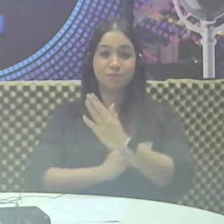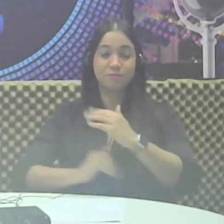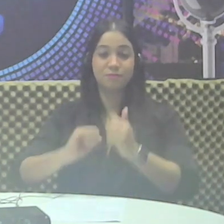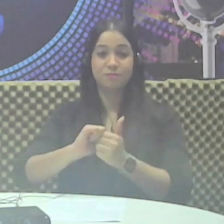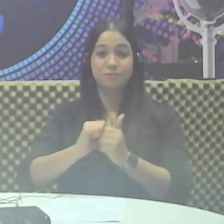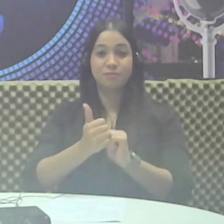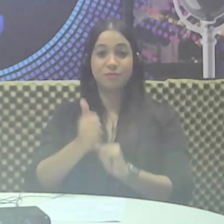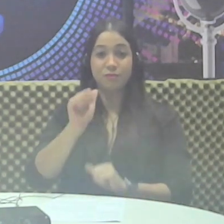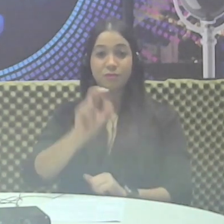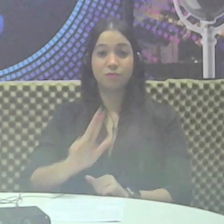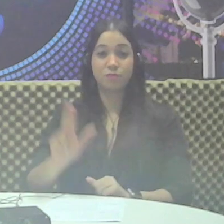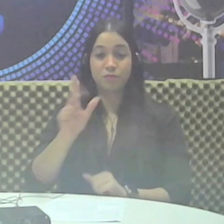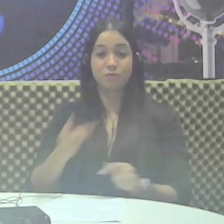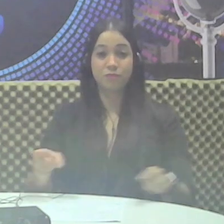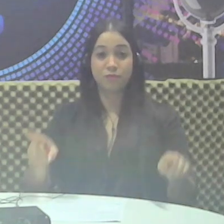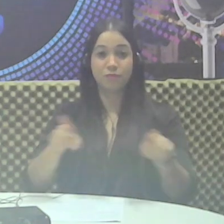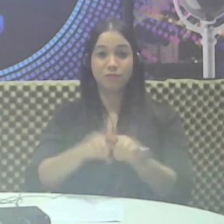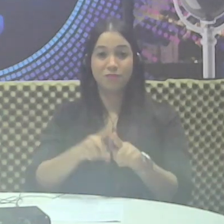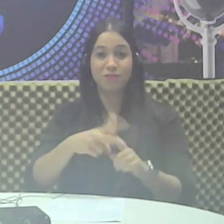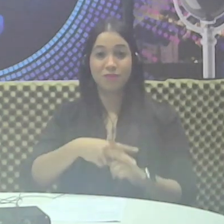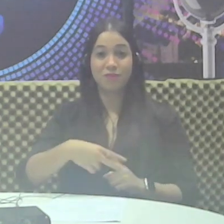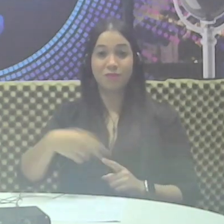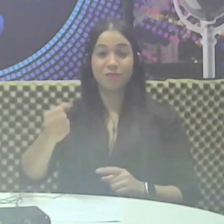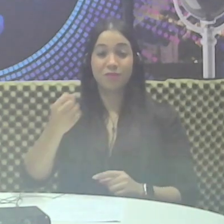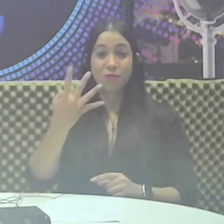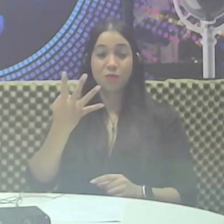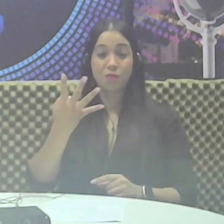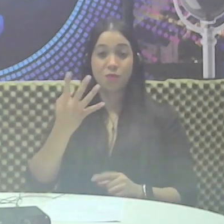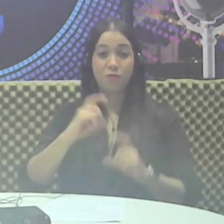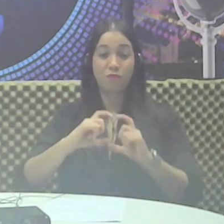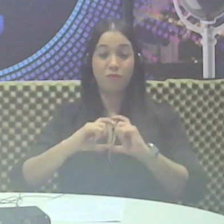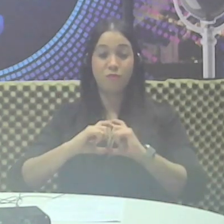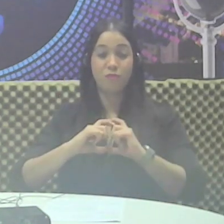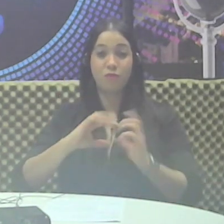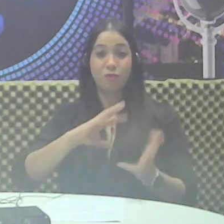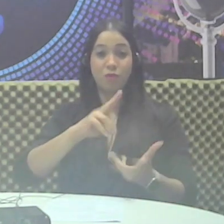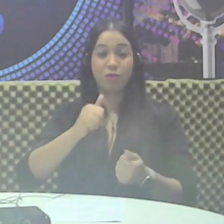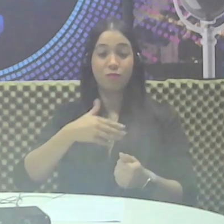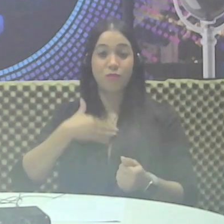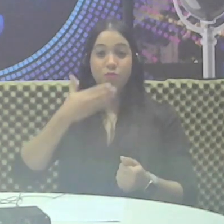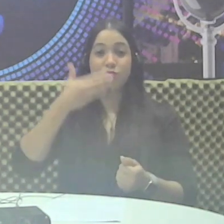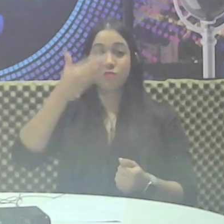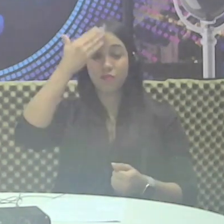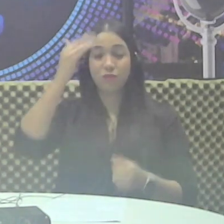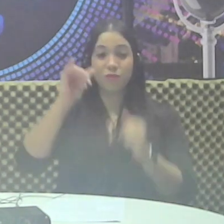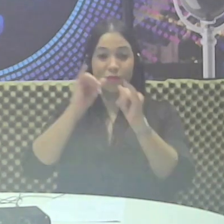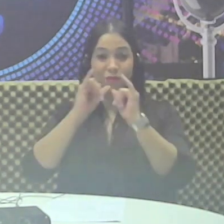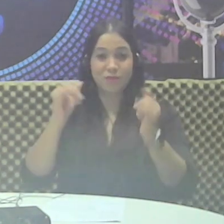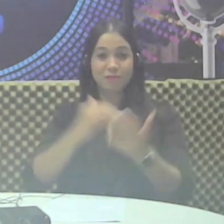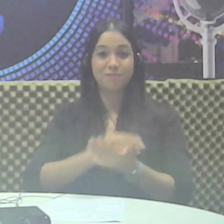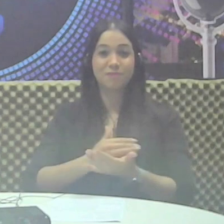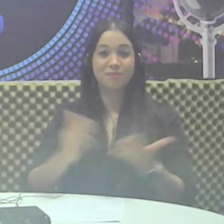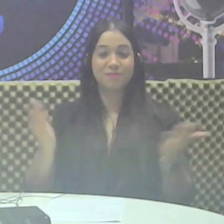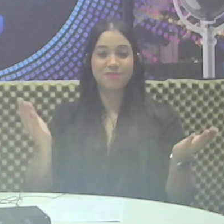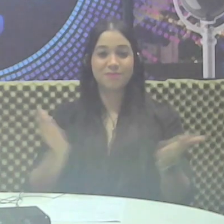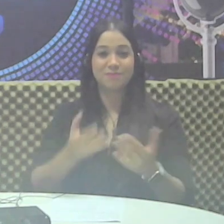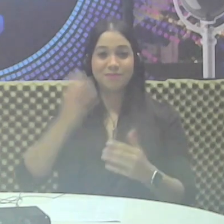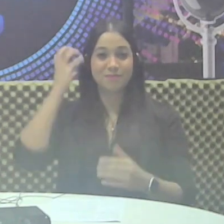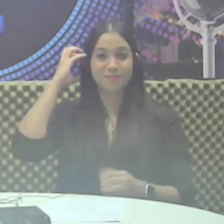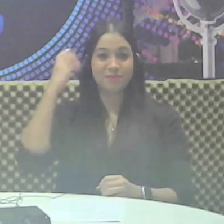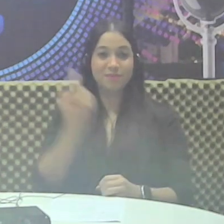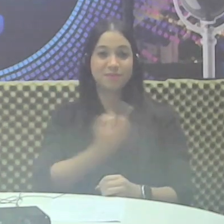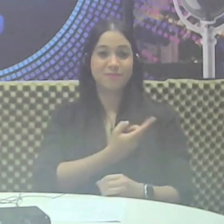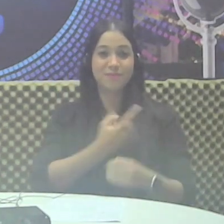de Uberlândia e parceiros, conquistam 4 medalhas no Mundial de Dubai. Essas e outras notícias a partir de agora